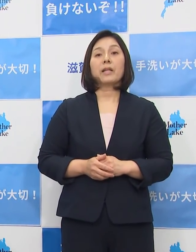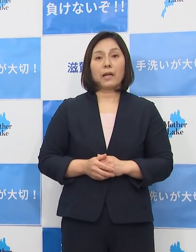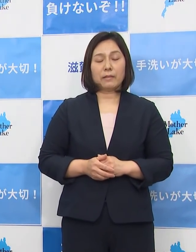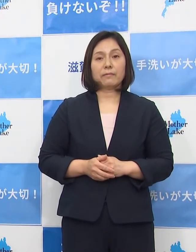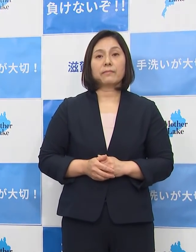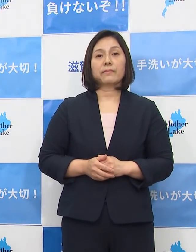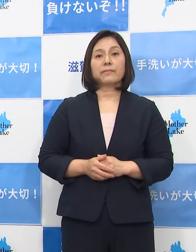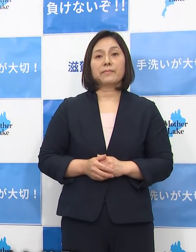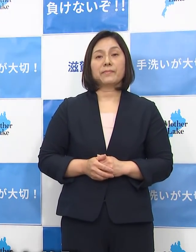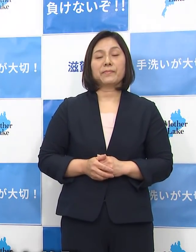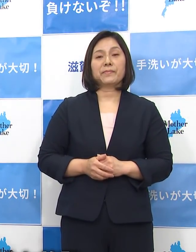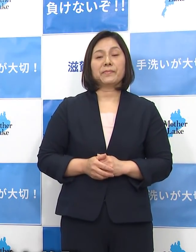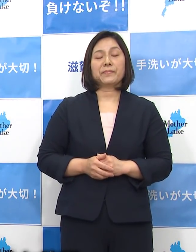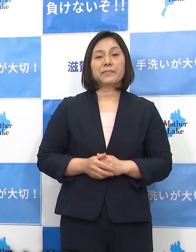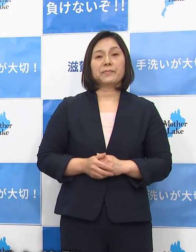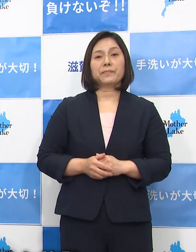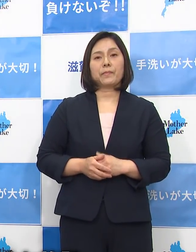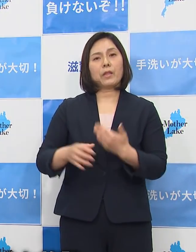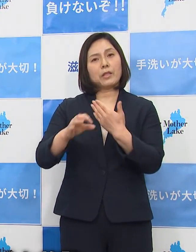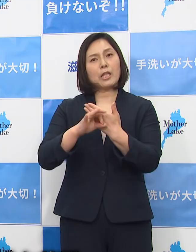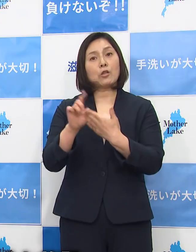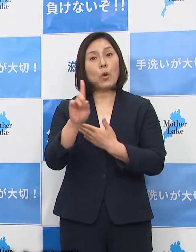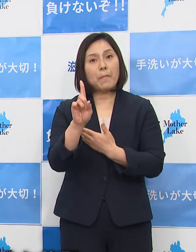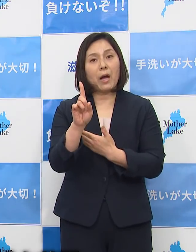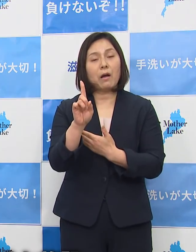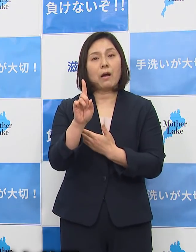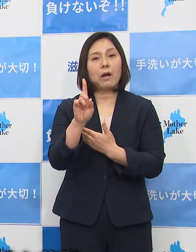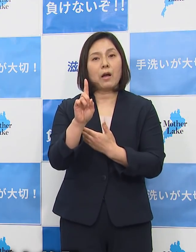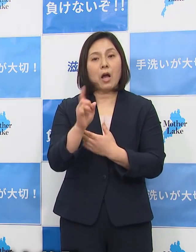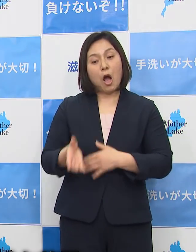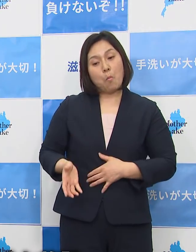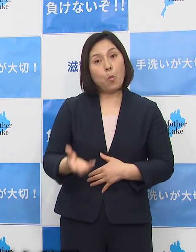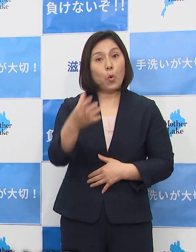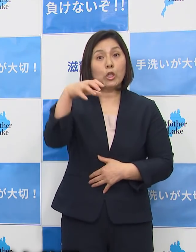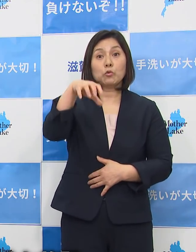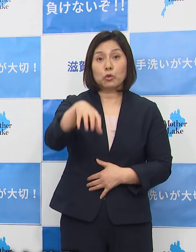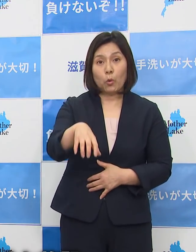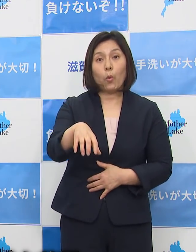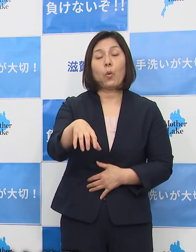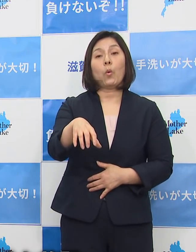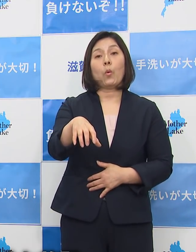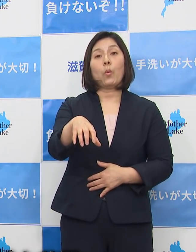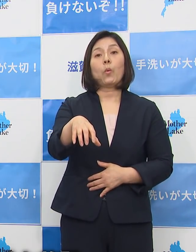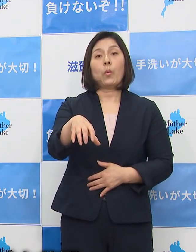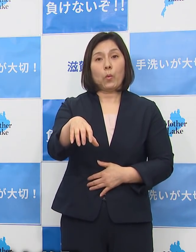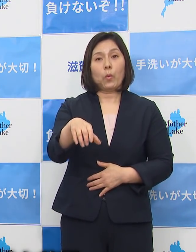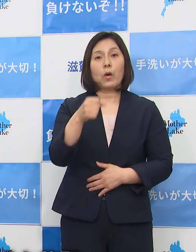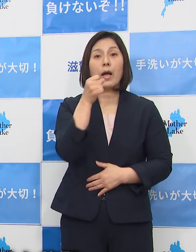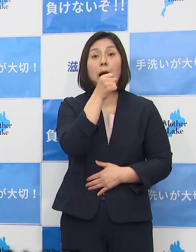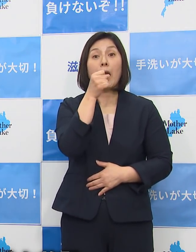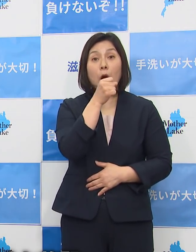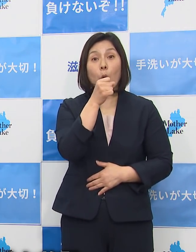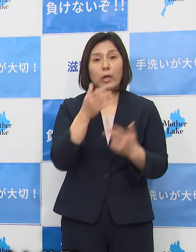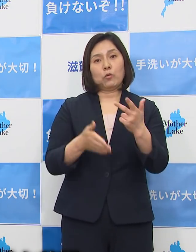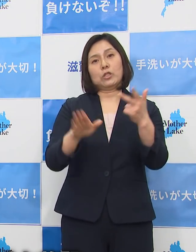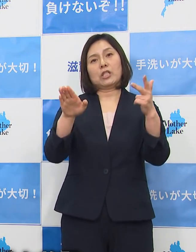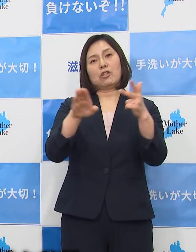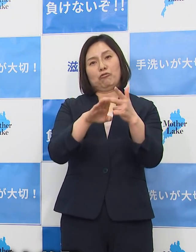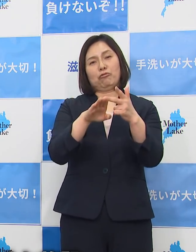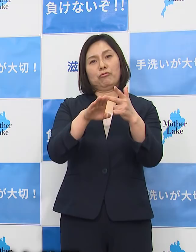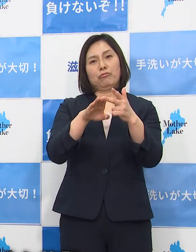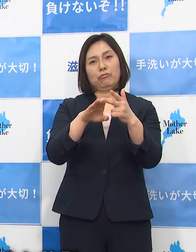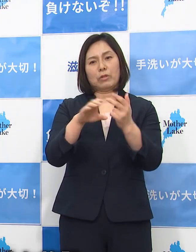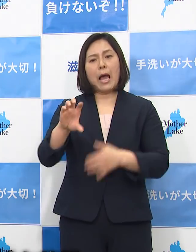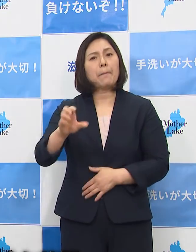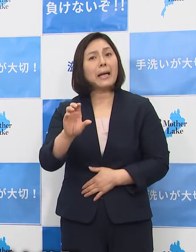はい例えばボウリング場やカラオケー施設そして